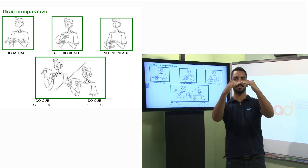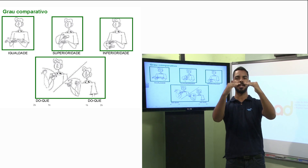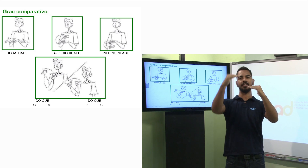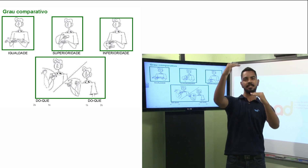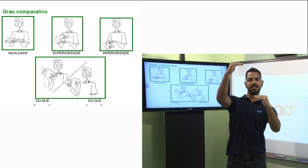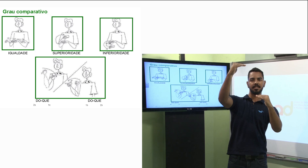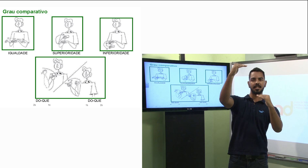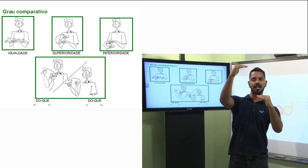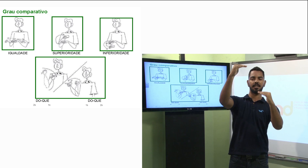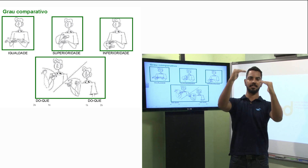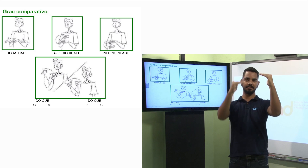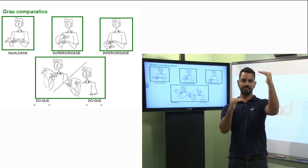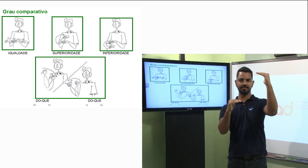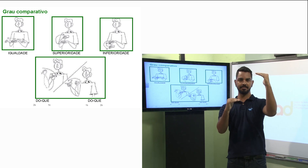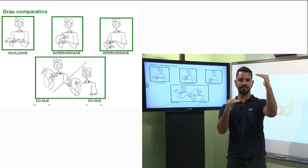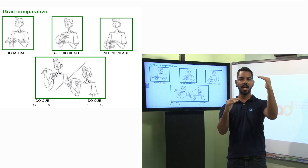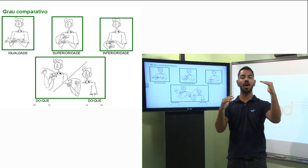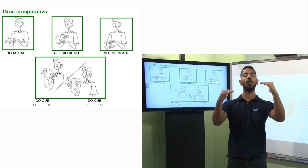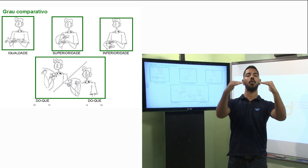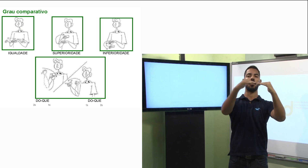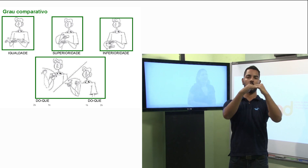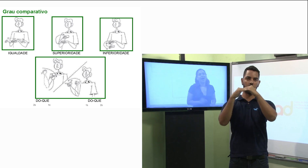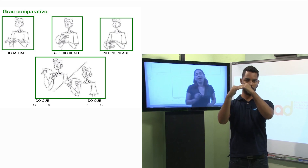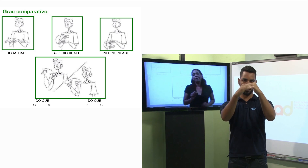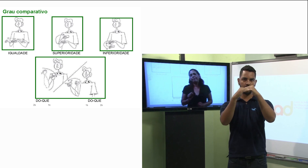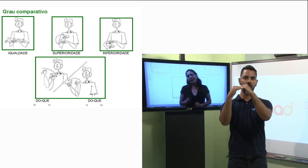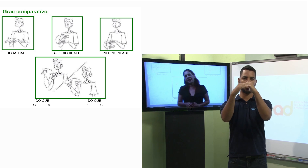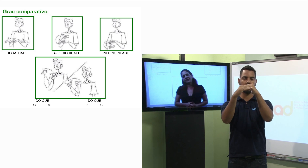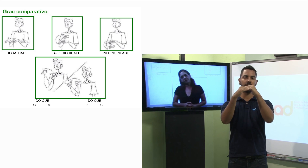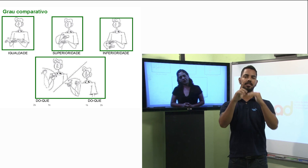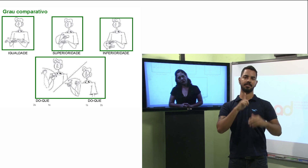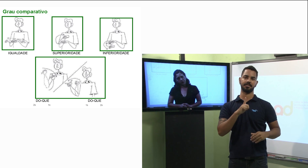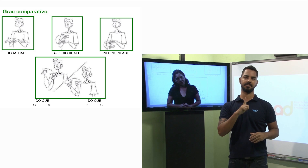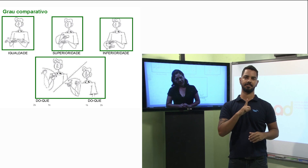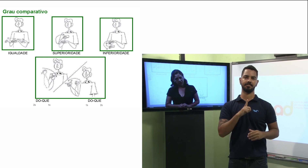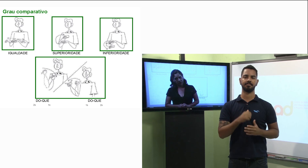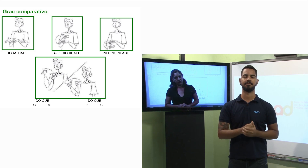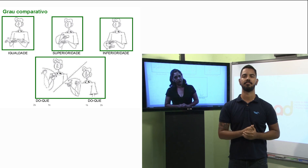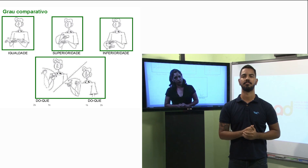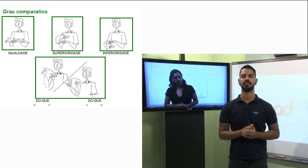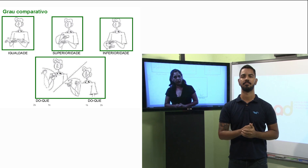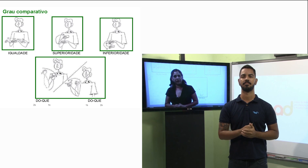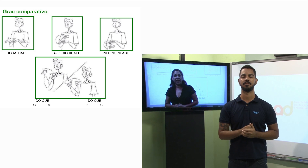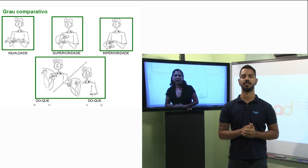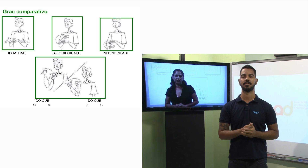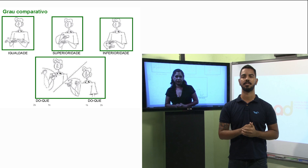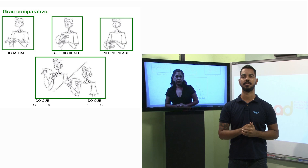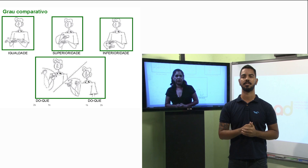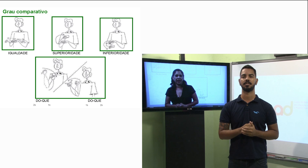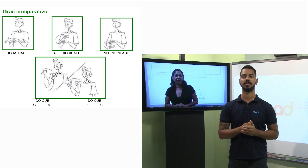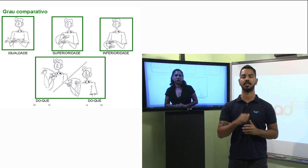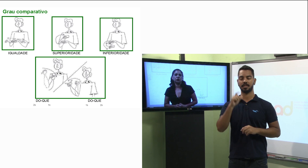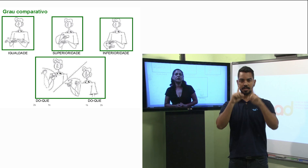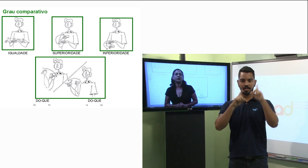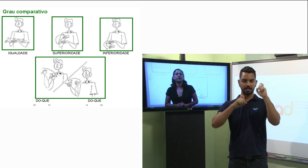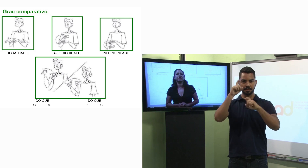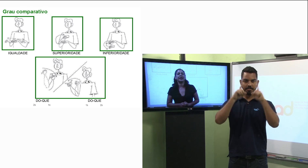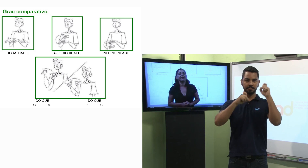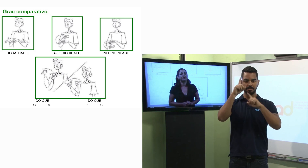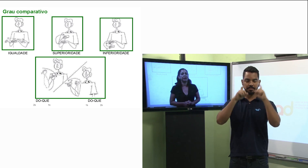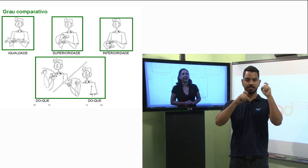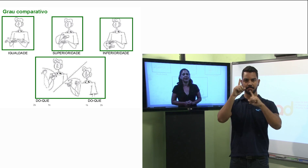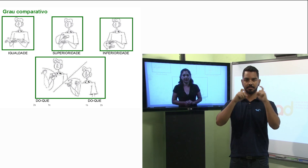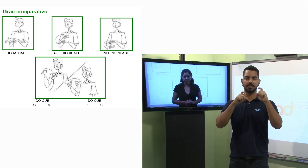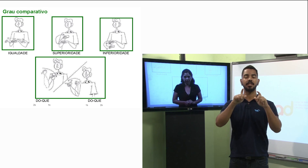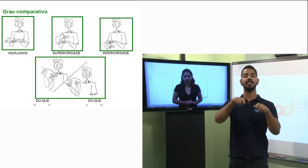superioridade, inferioridade e igualdade. Para as expressões comparativas de superioridade e inferioridade, use